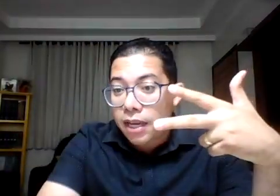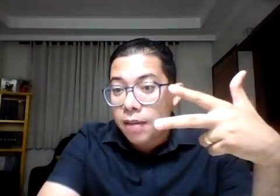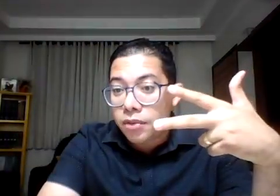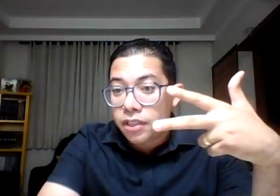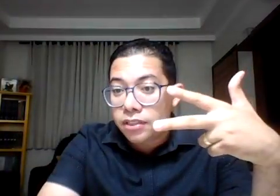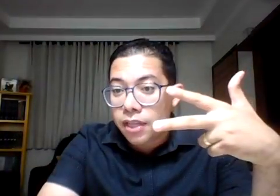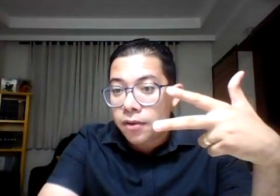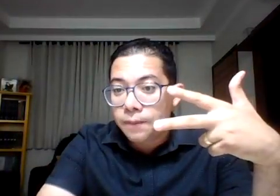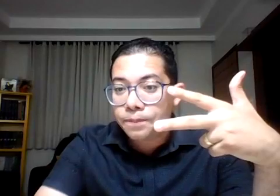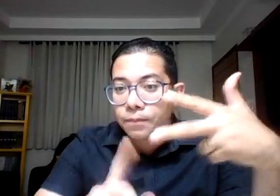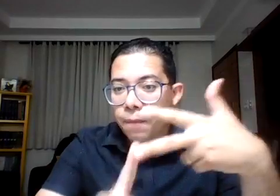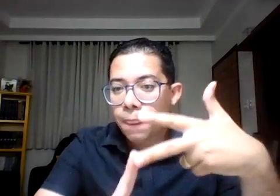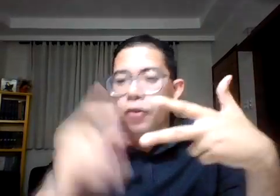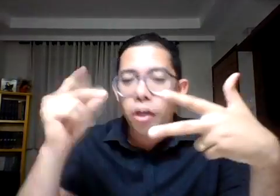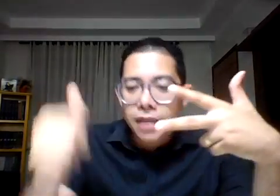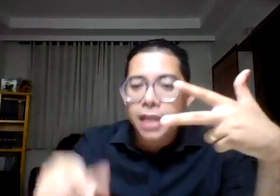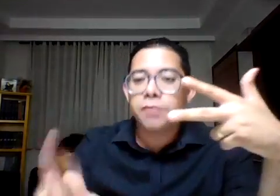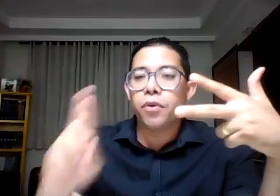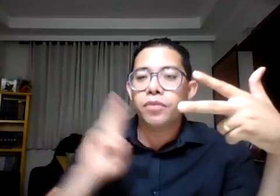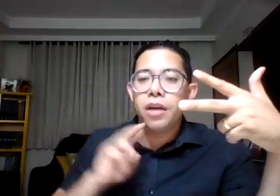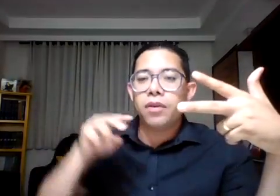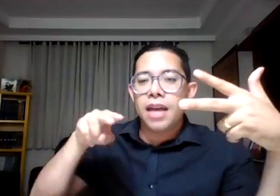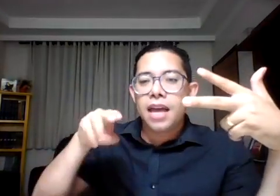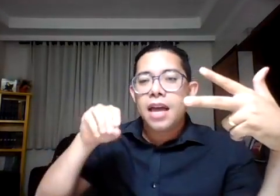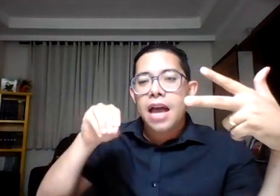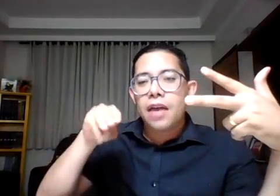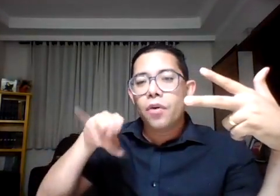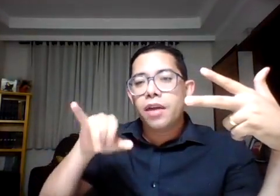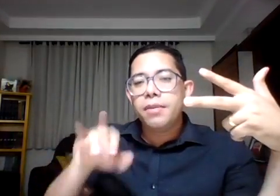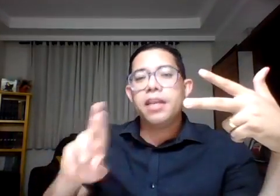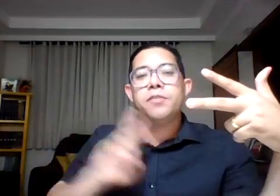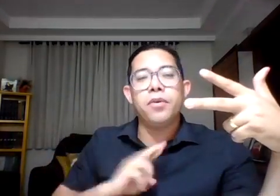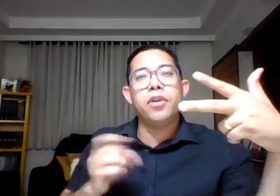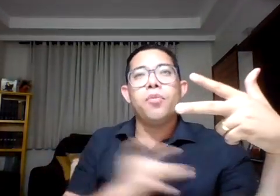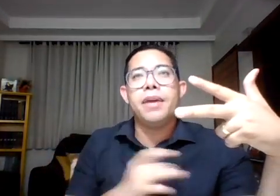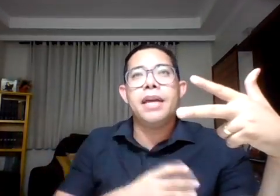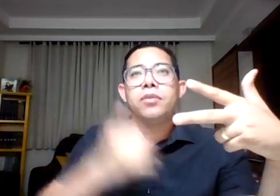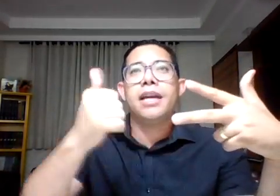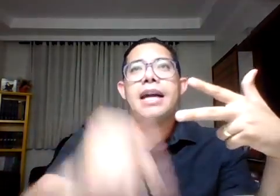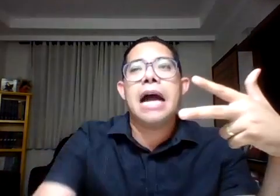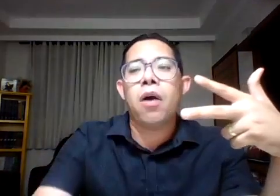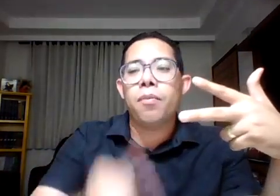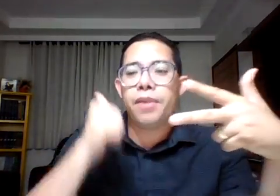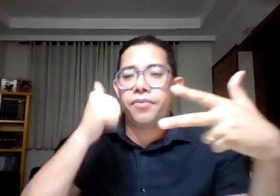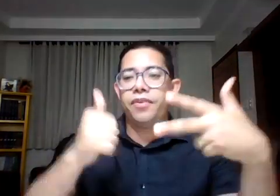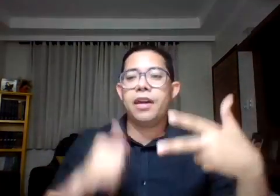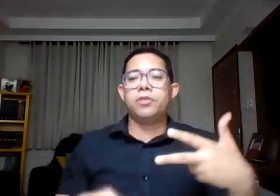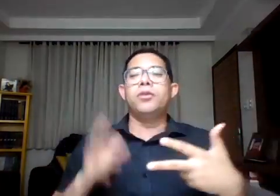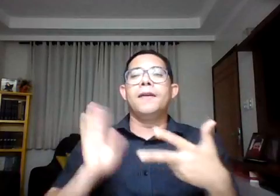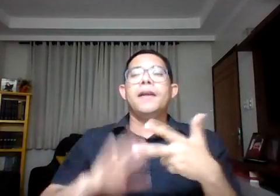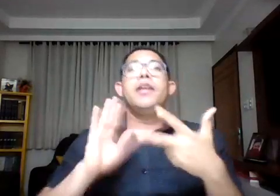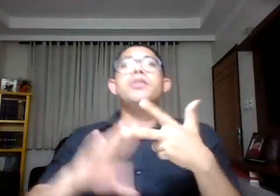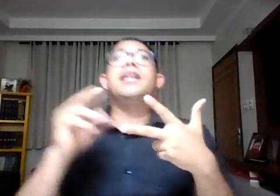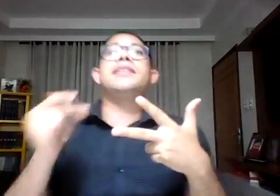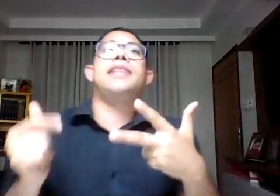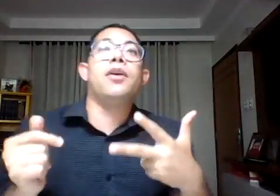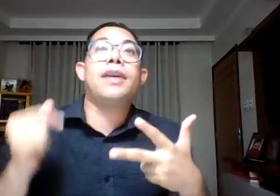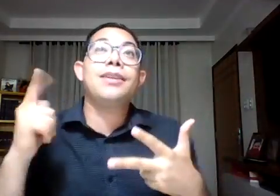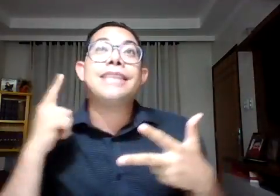lembra o terceiro. A Noemi respondeu, né? A Noemi respondeu medo, legal, perfeito. E o terceiro? Quero saber